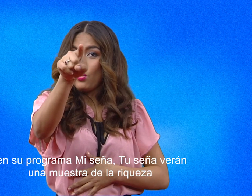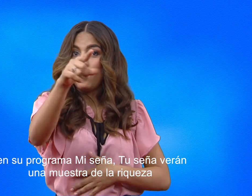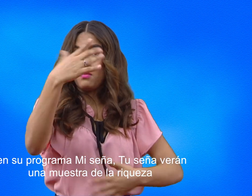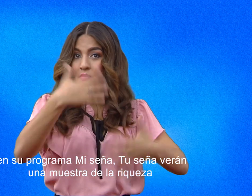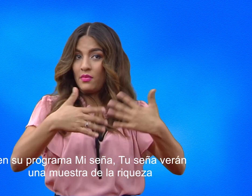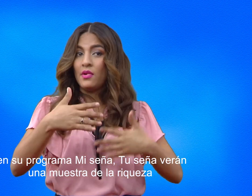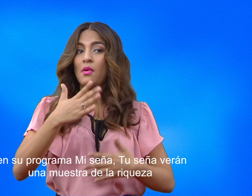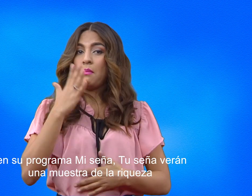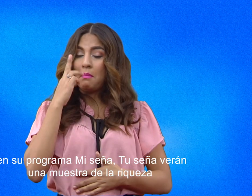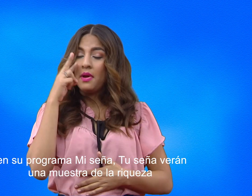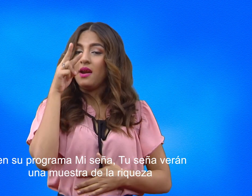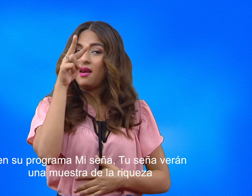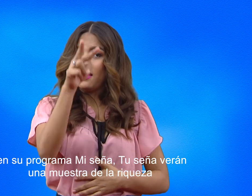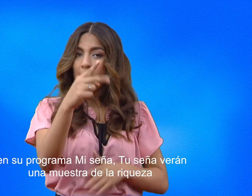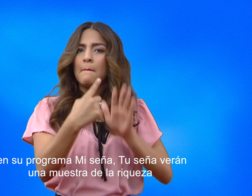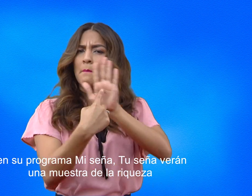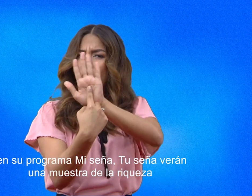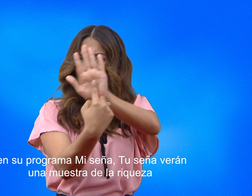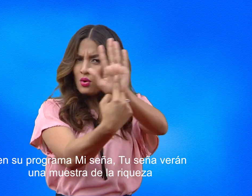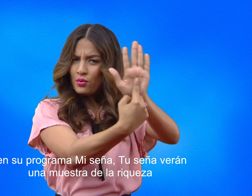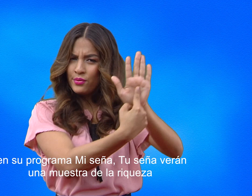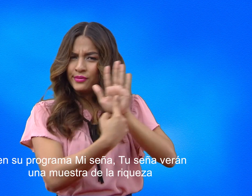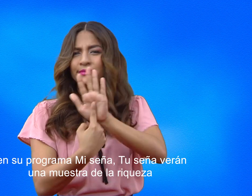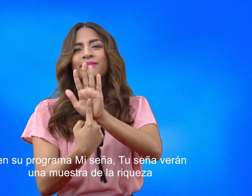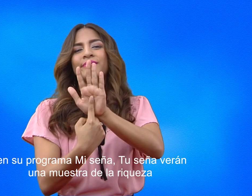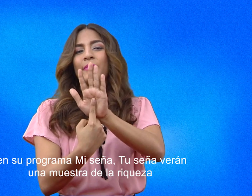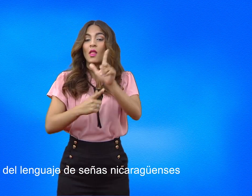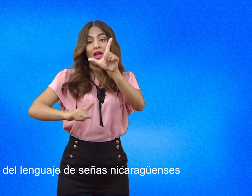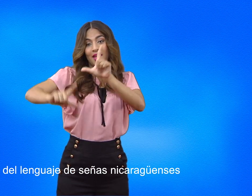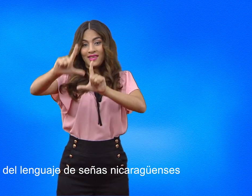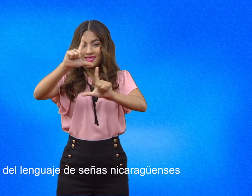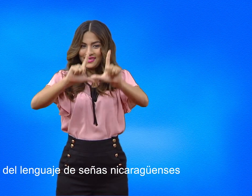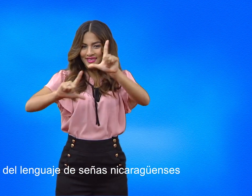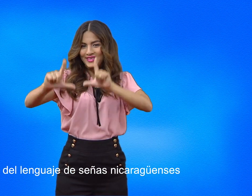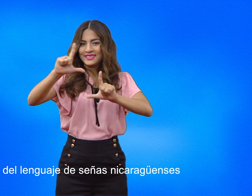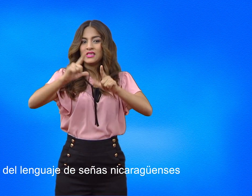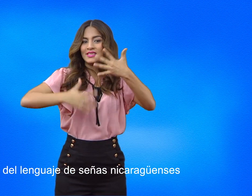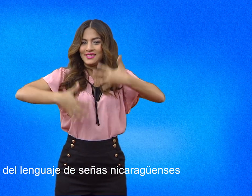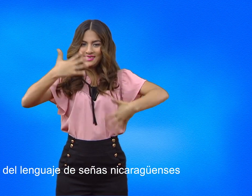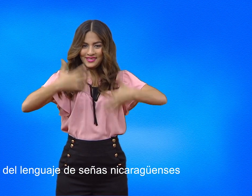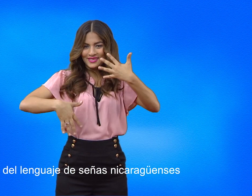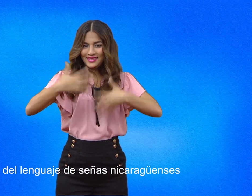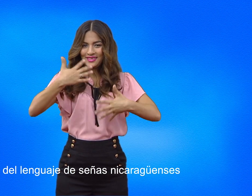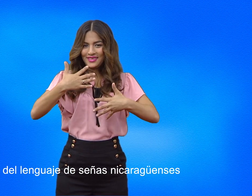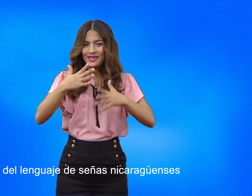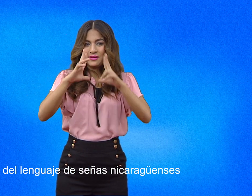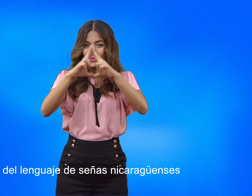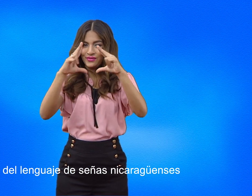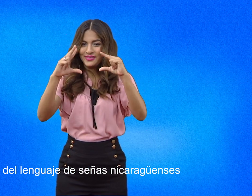Seña, verán muestra de la riqueza del lenguaje de señas